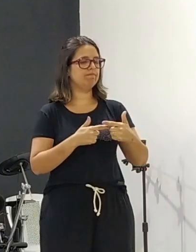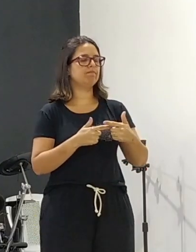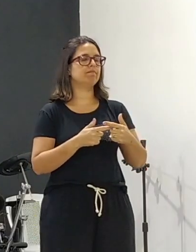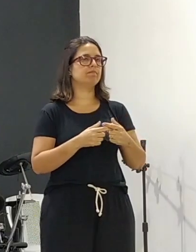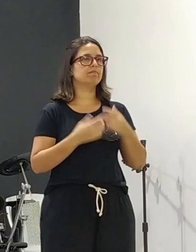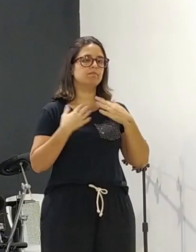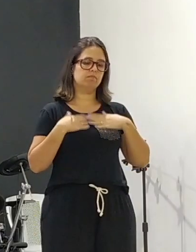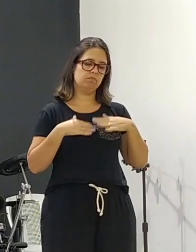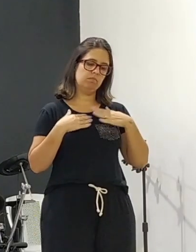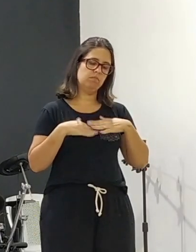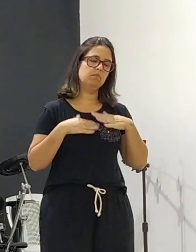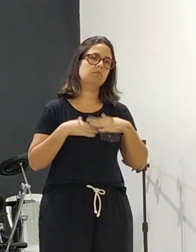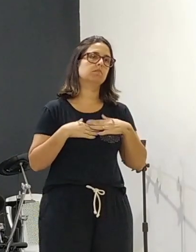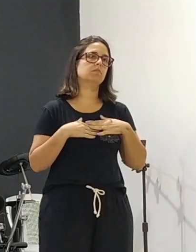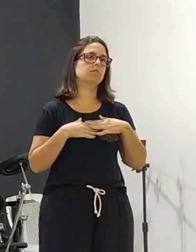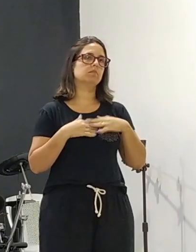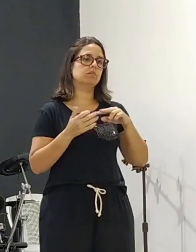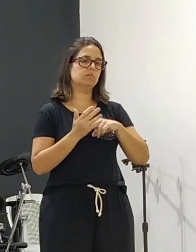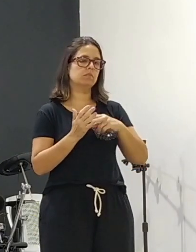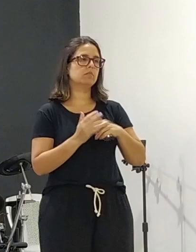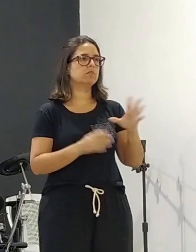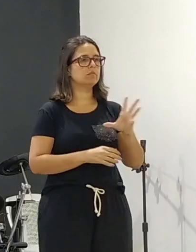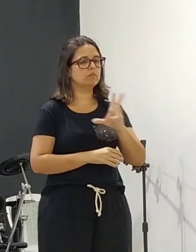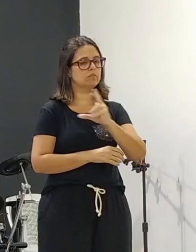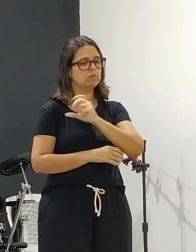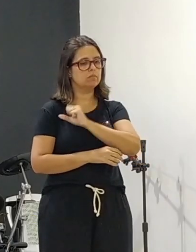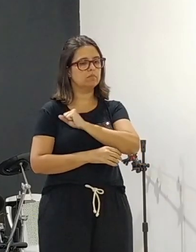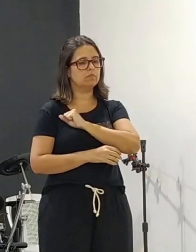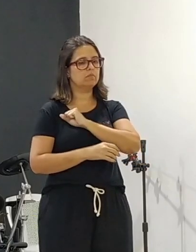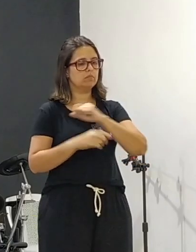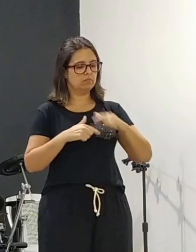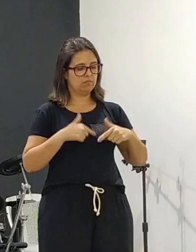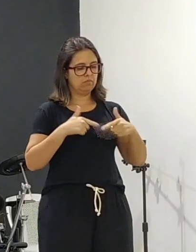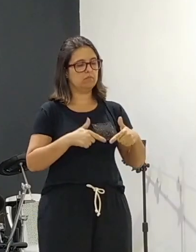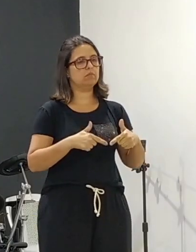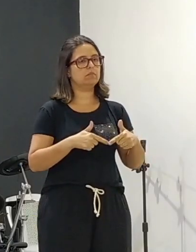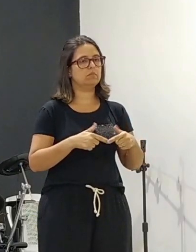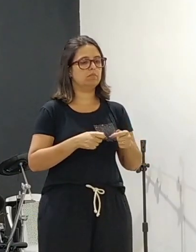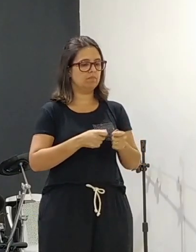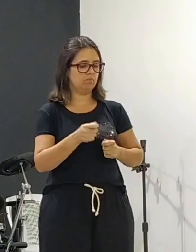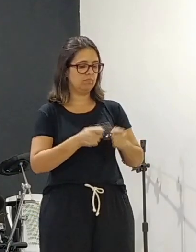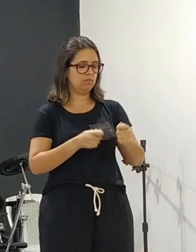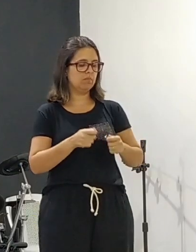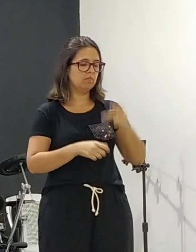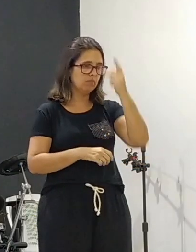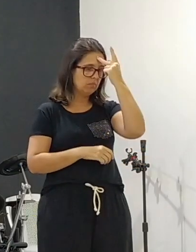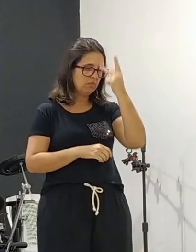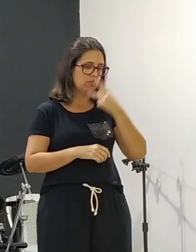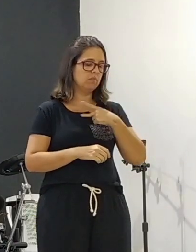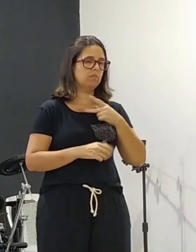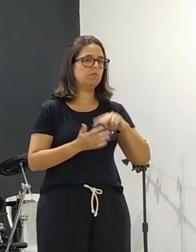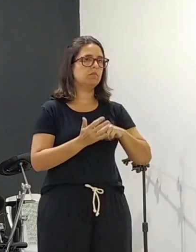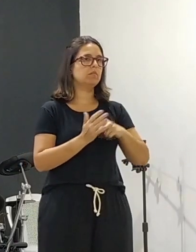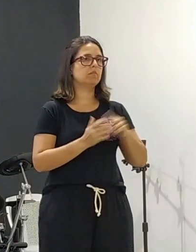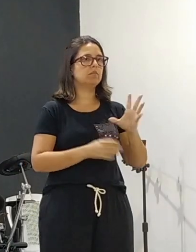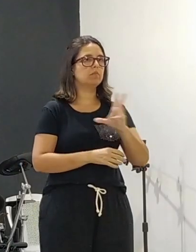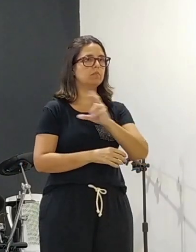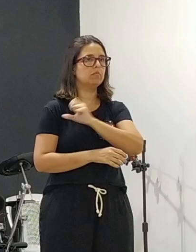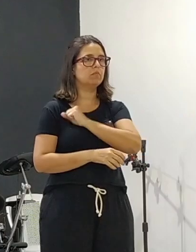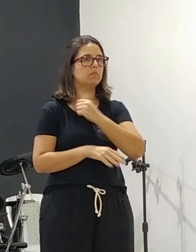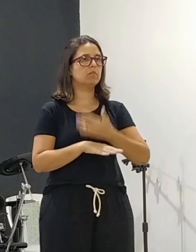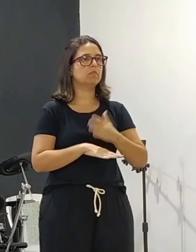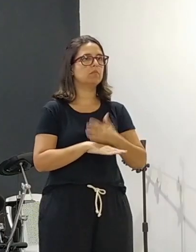a mansidão é o amor sobre disciplina, o domínio próprio é o amor sendo